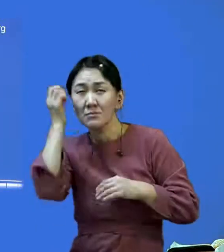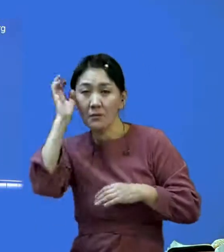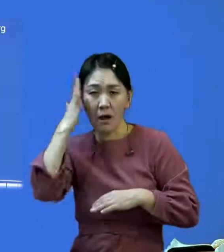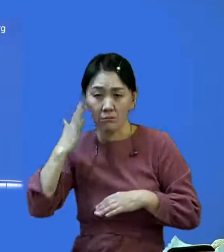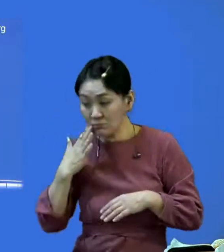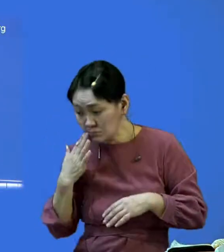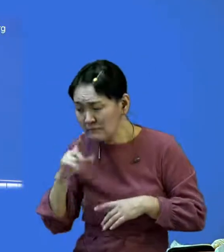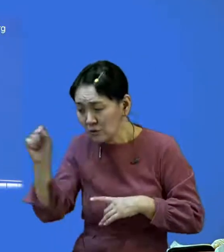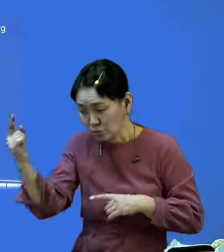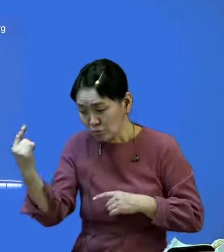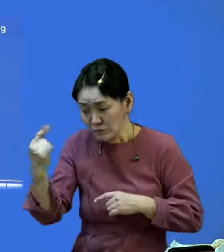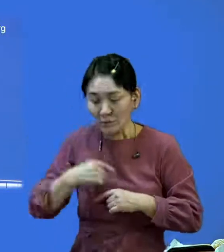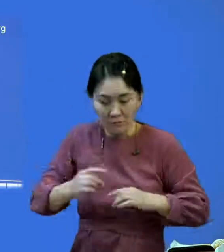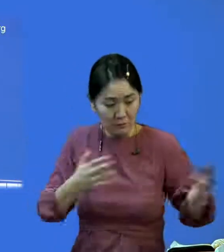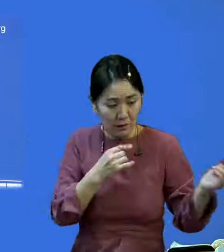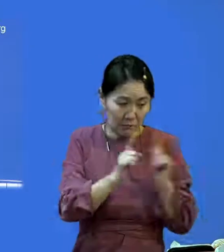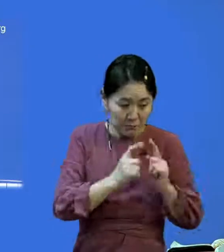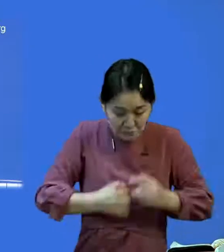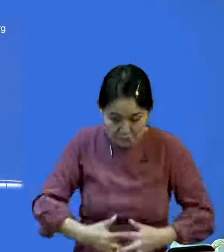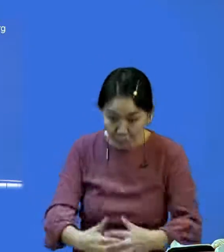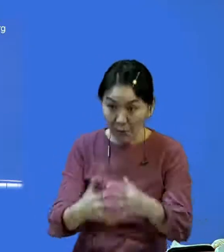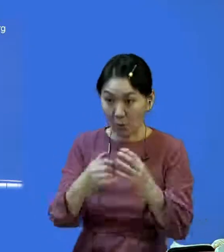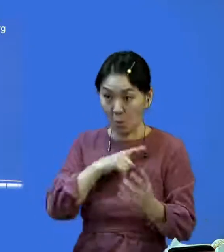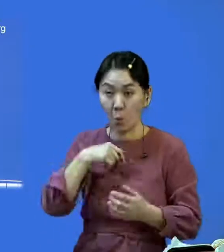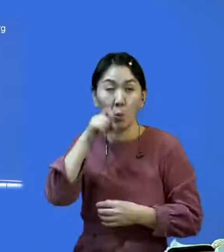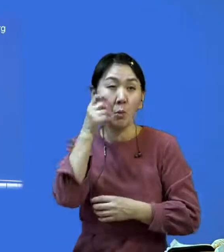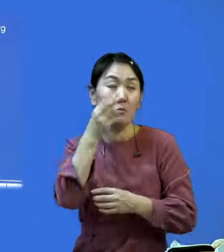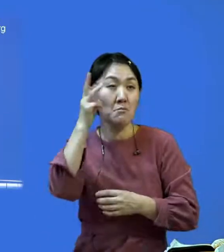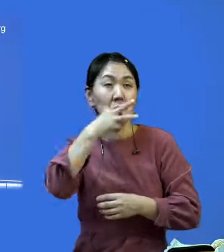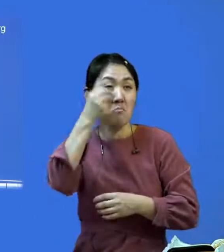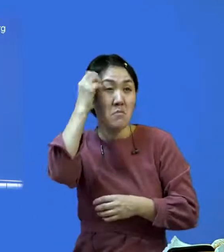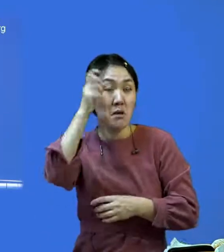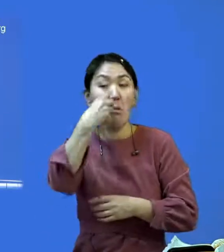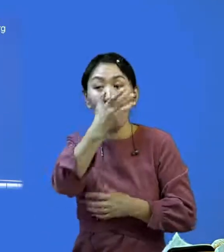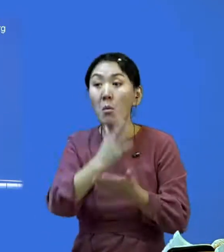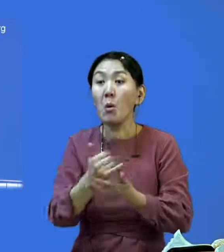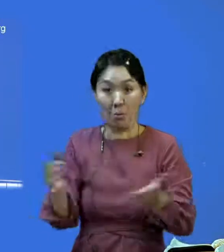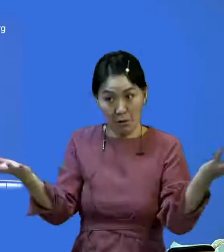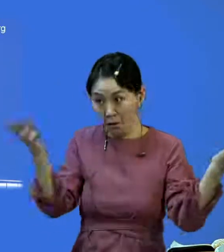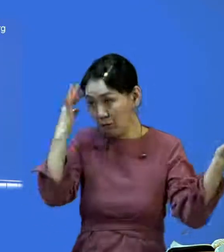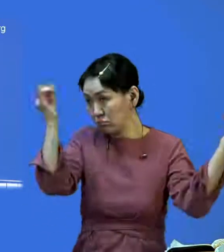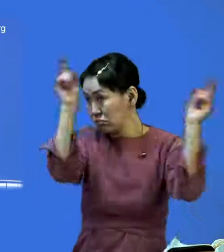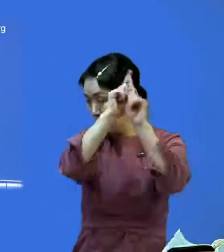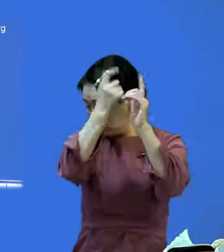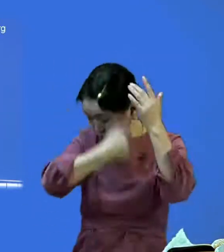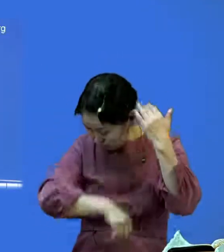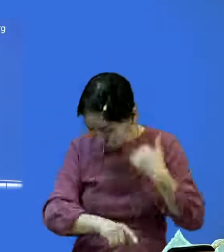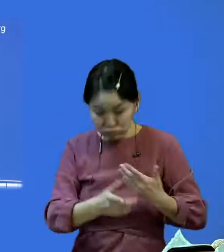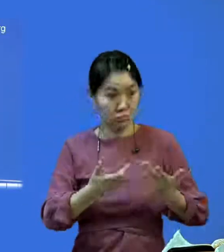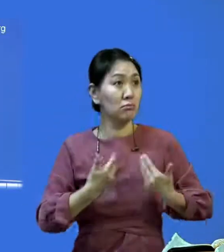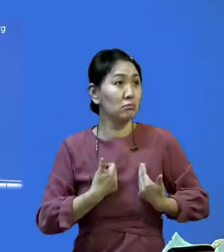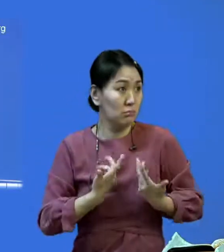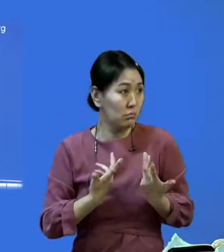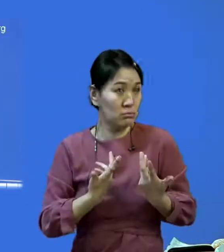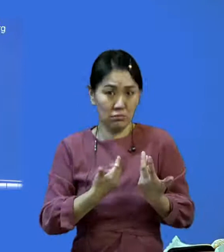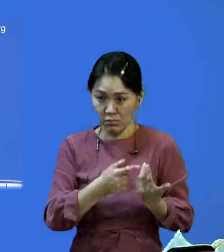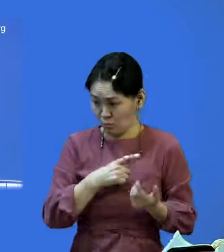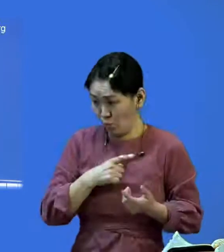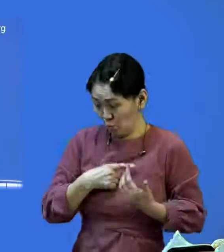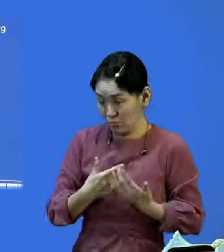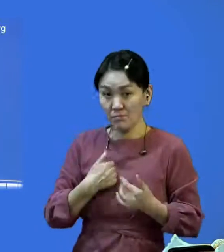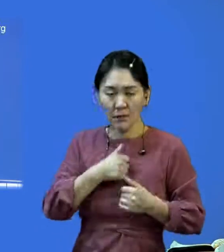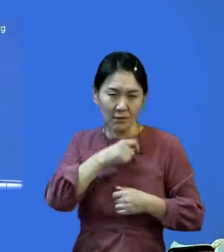бид бүхэн төрсөн биз дээ. Тийм учраас сайн ч муу ч төрүүлж өгсөн эцэг ихийнхэн үр хүүхэд болсон гэдэг нь бол